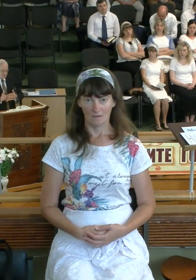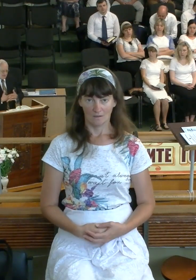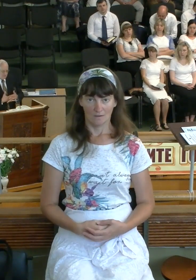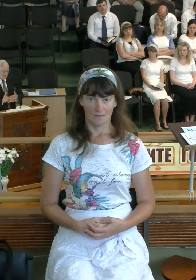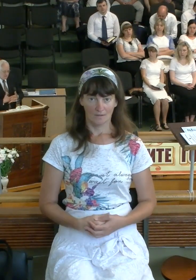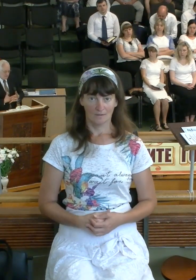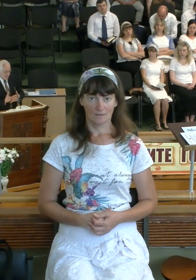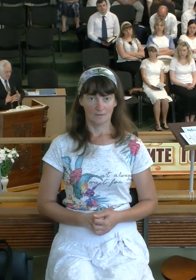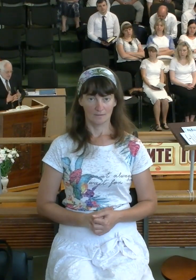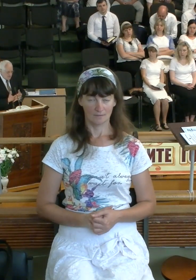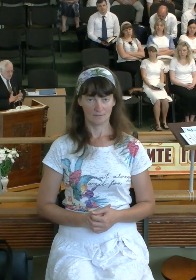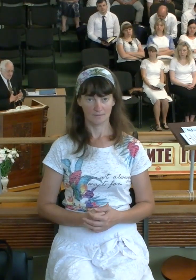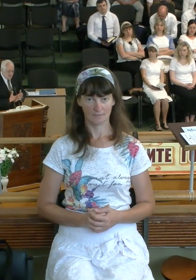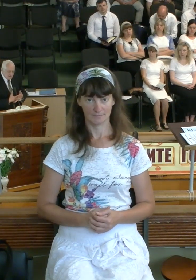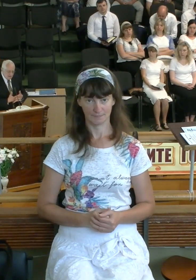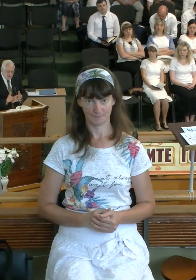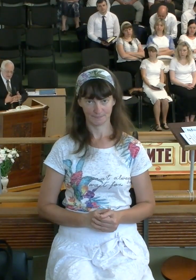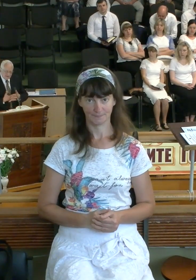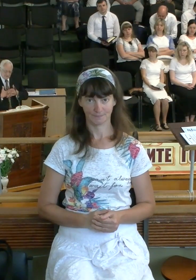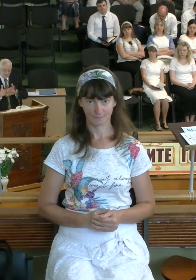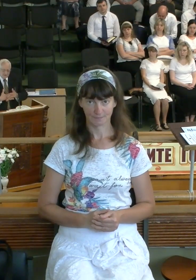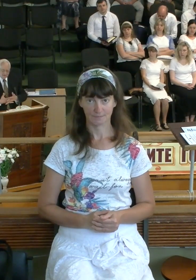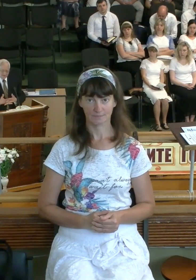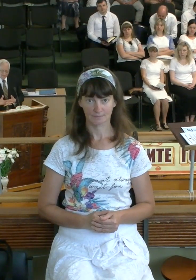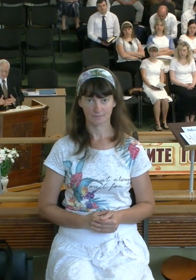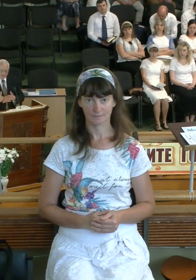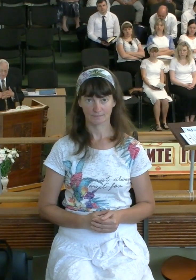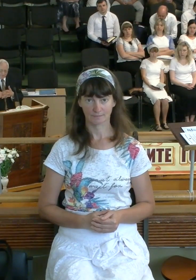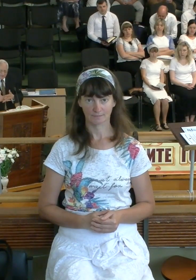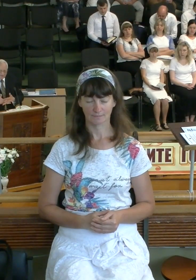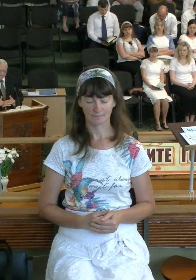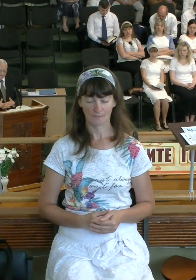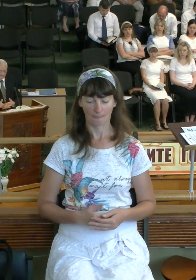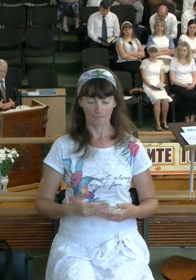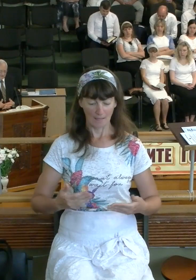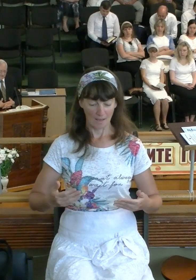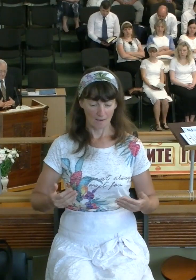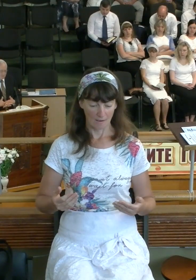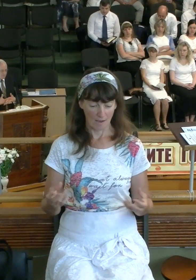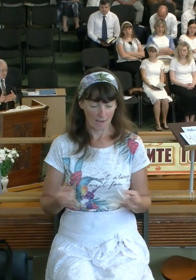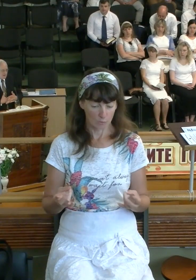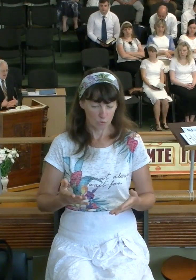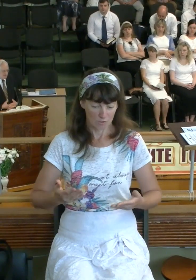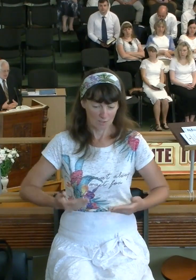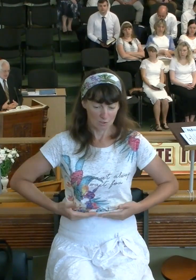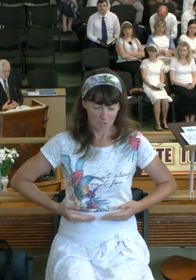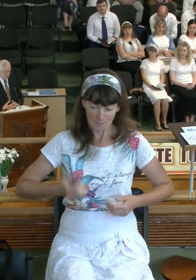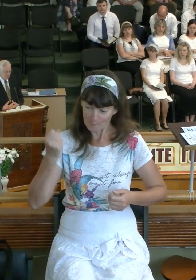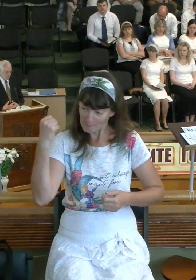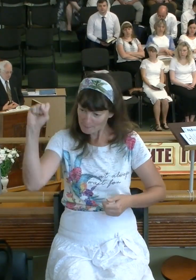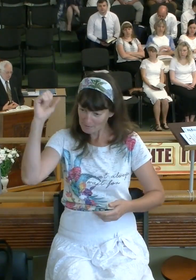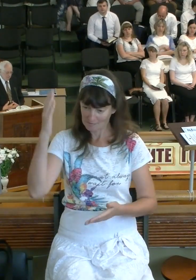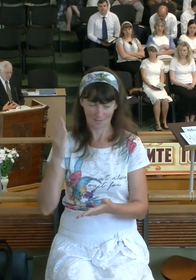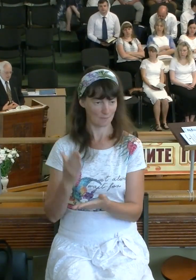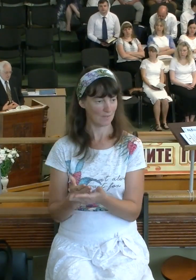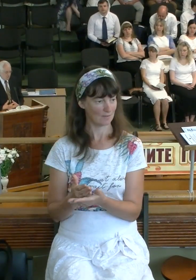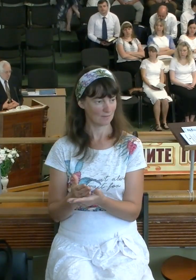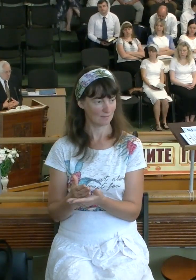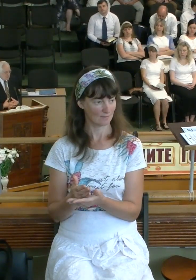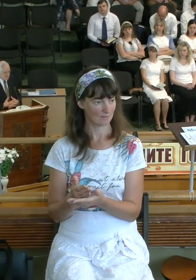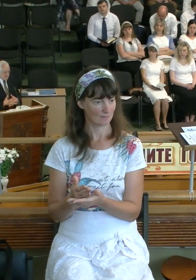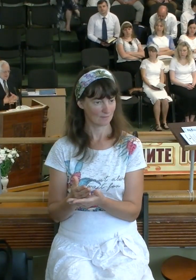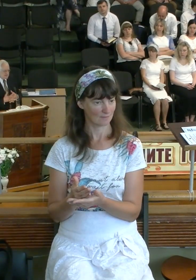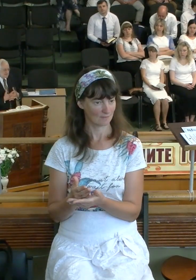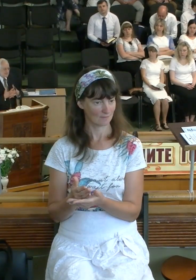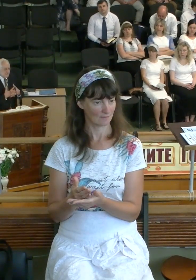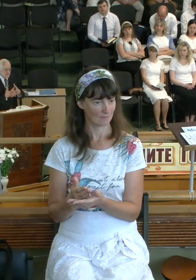заменяет нам жизнь силы, жизнь свидетельства, жизнь победы. Мы привыкаем к этому.